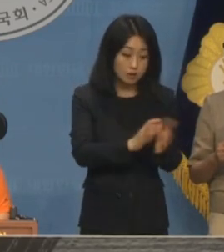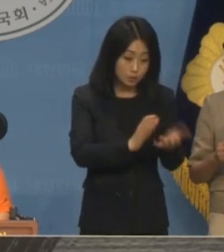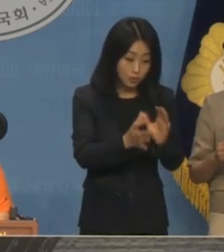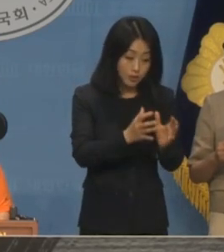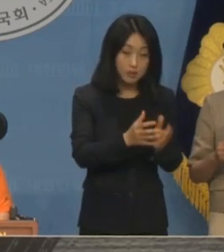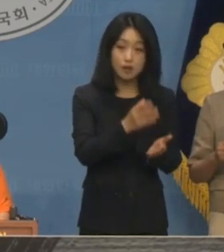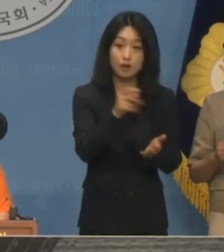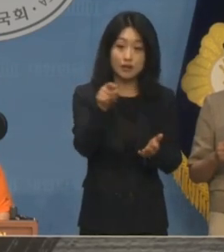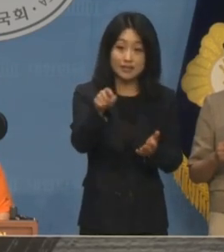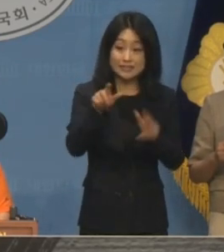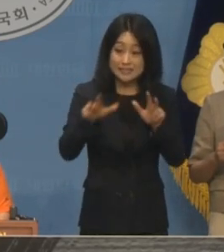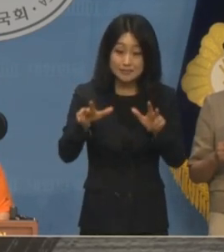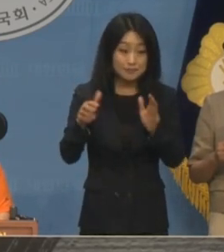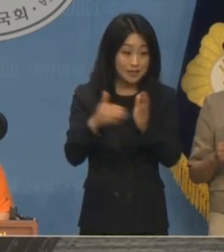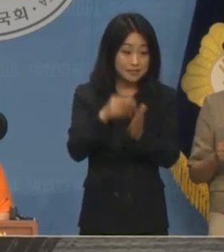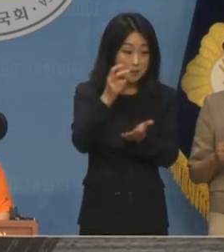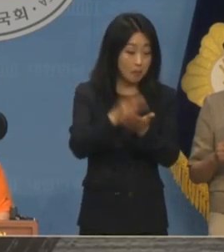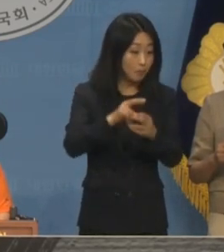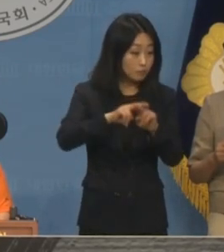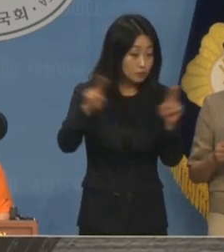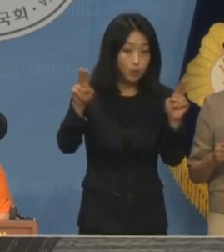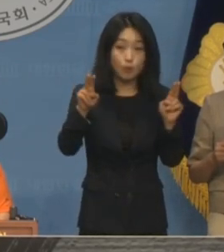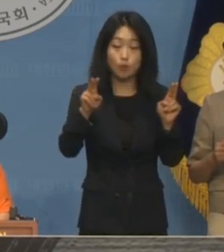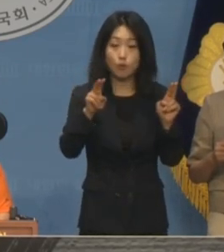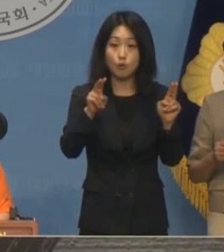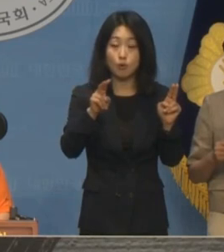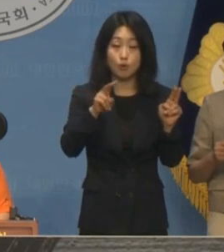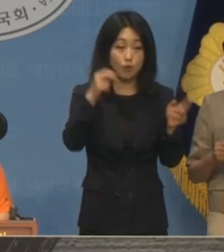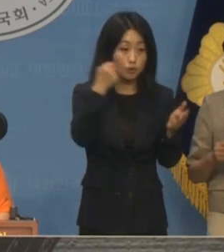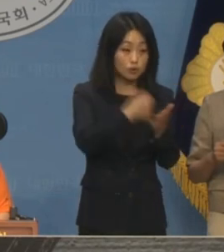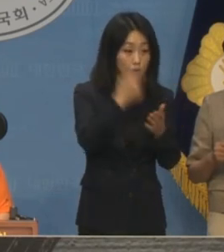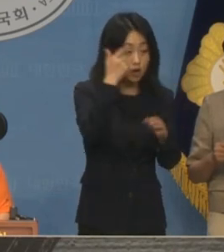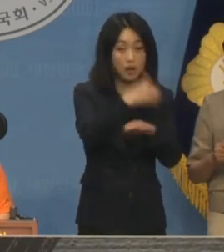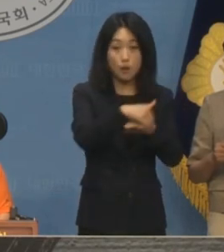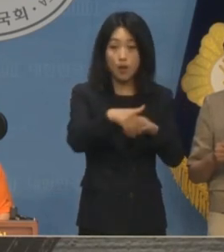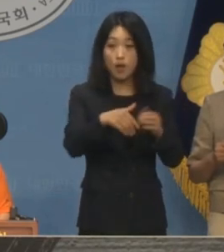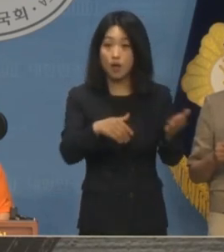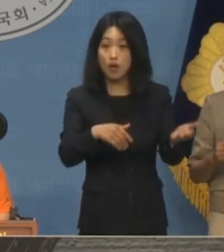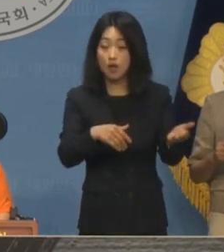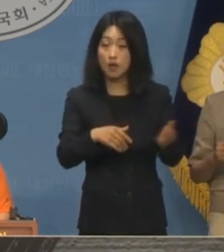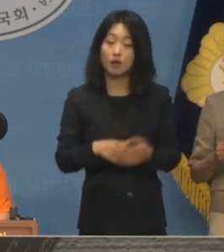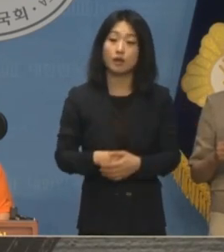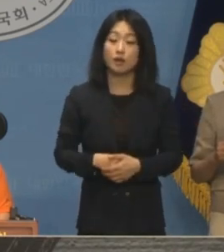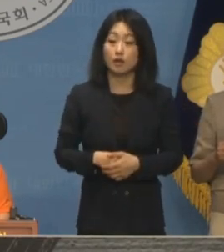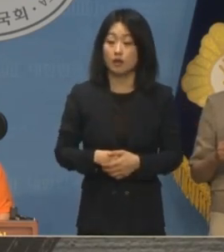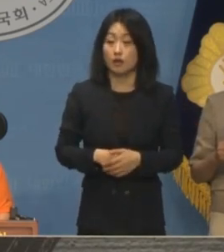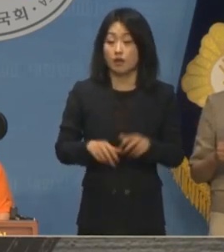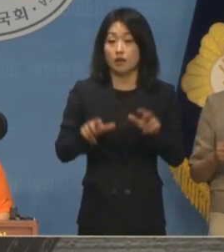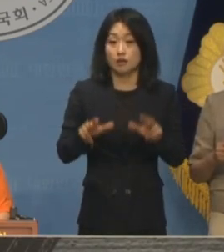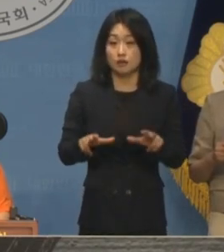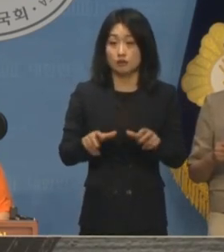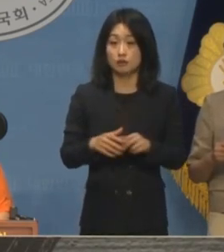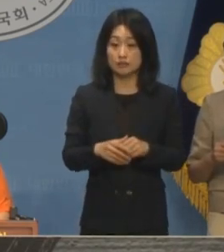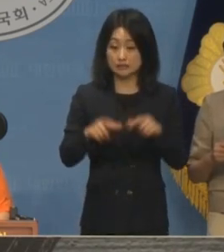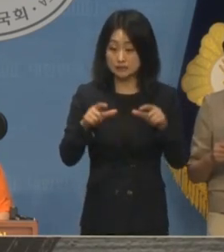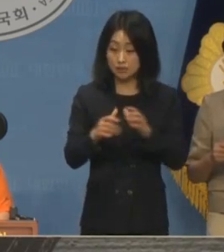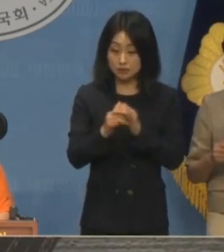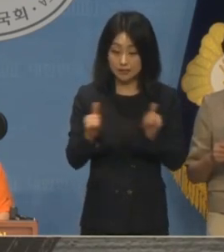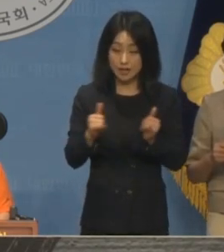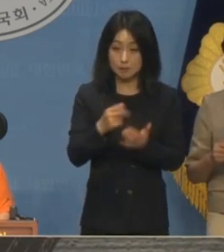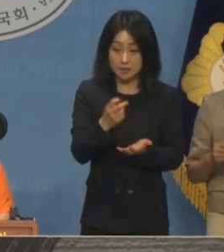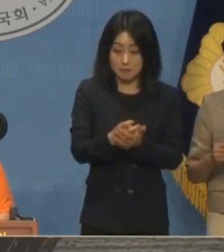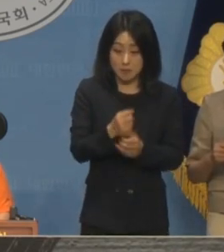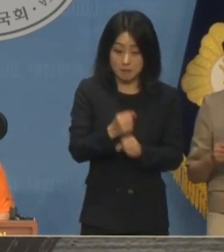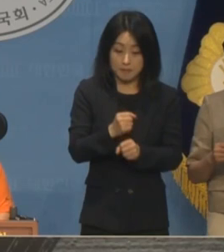올렸습니다. 그 주민 조례 폐지, 탈시설 지원 조례 폐지 주민 발의는